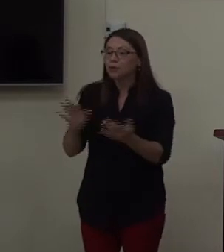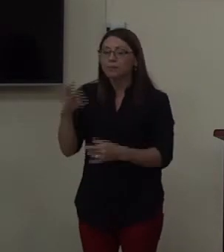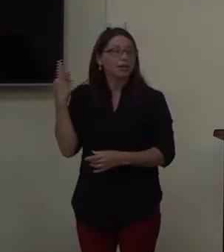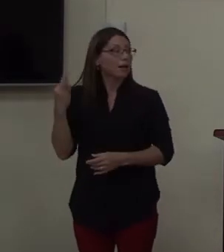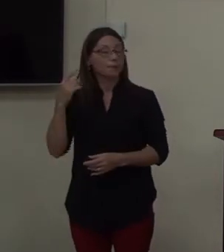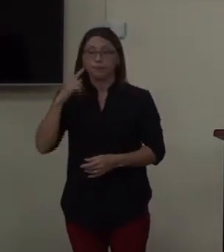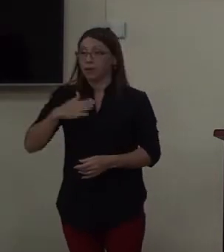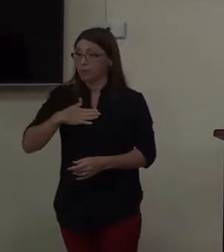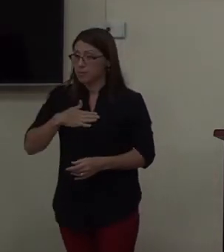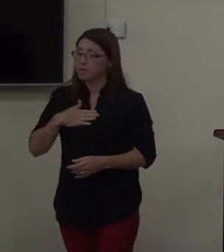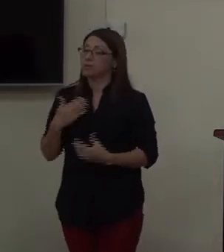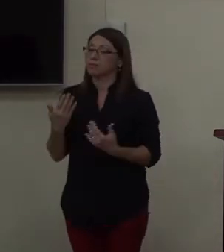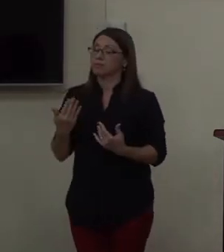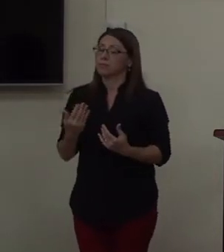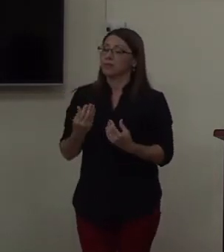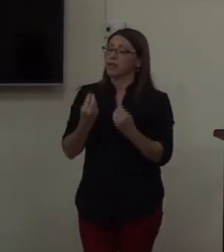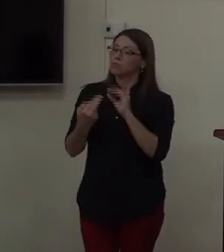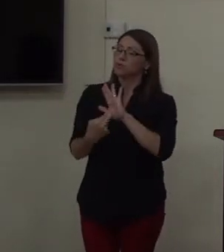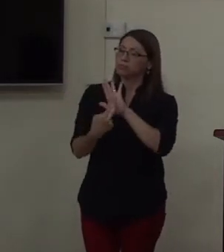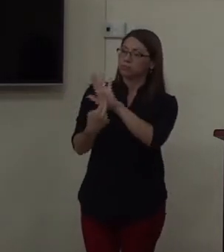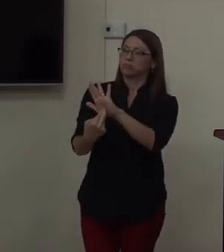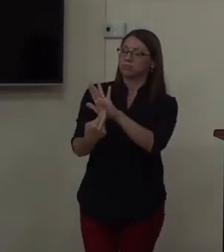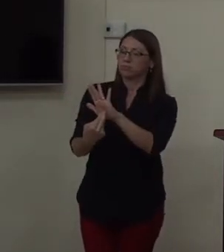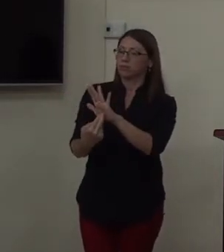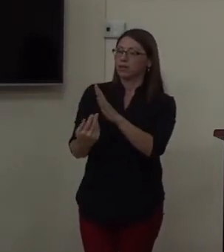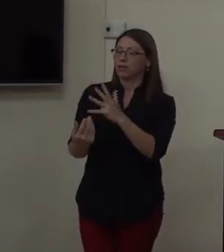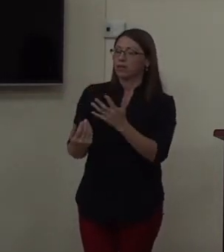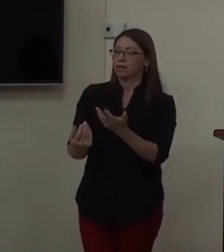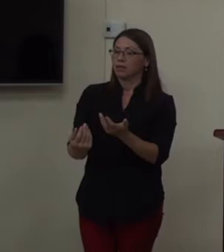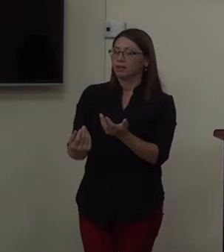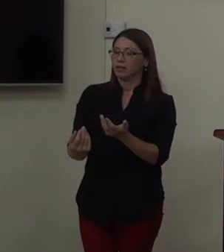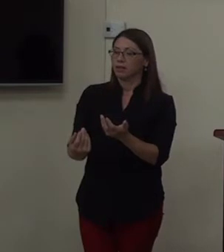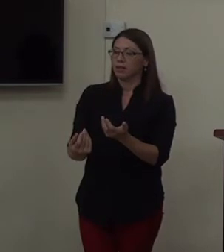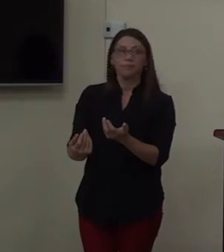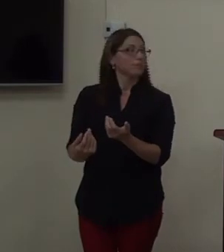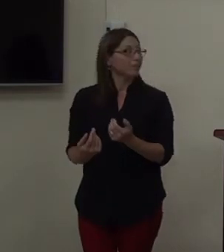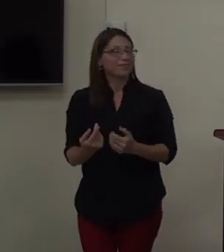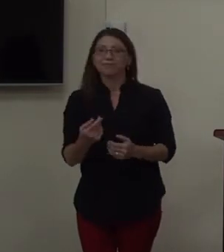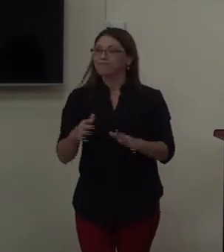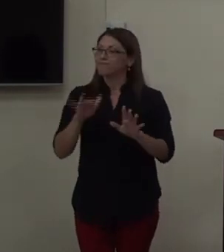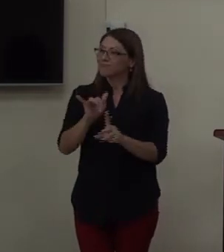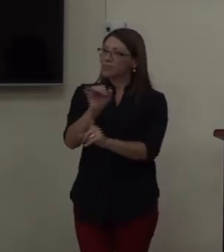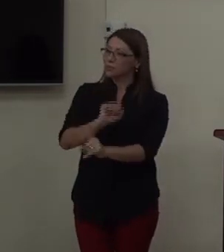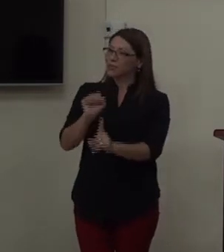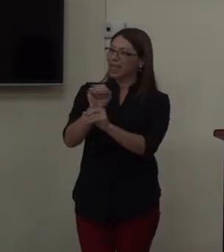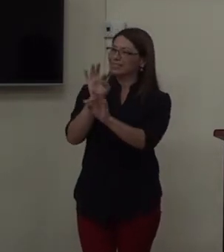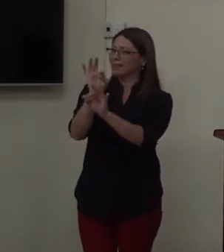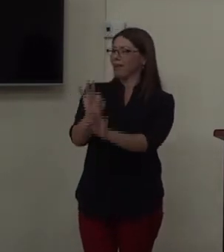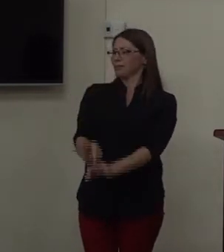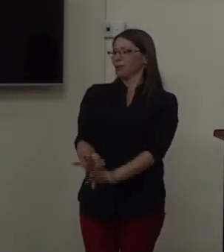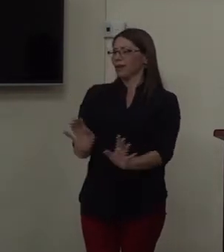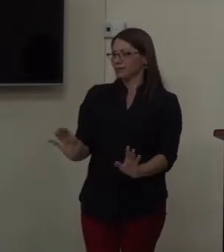para mí es muy representativo de, precisamente, estas sociedades tradicionales en